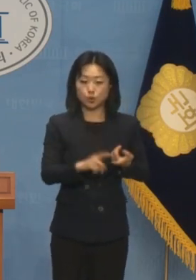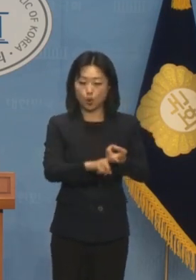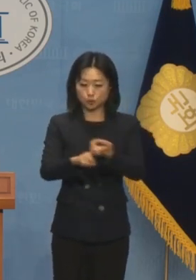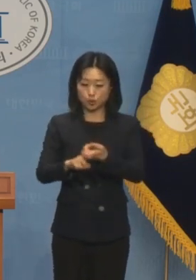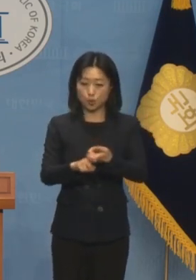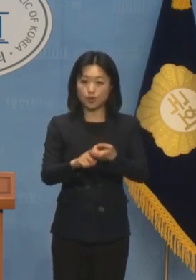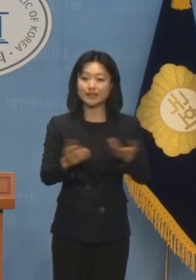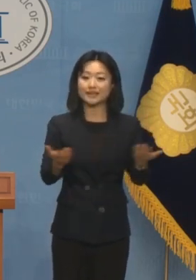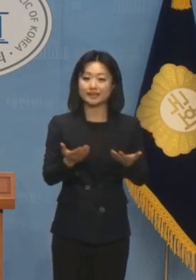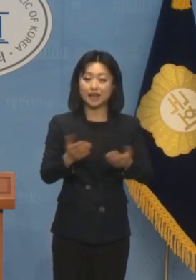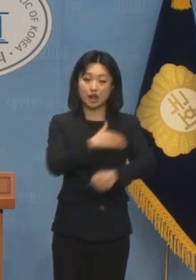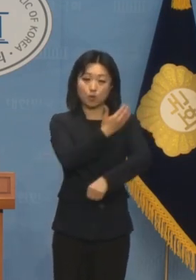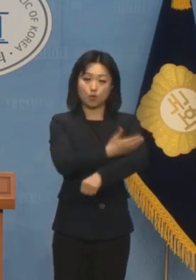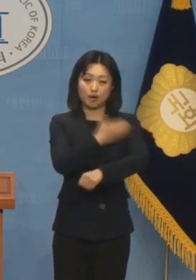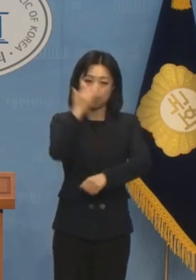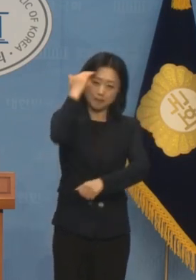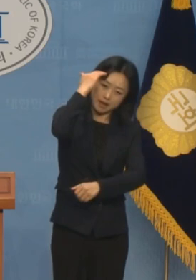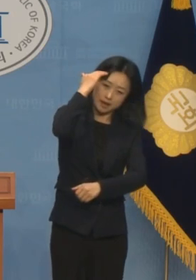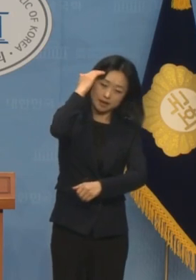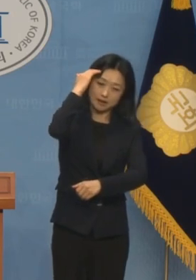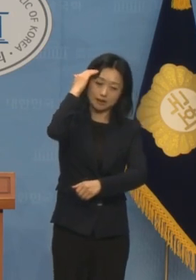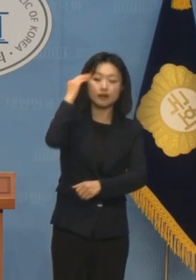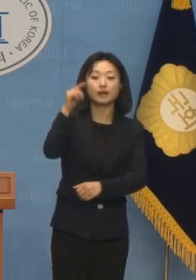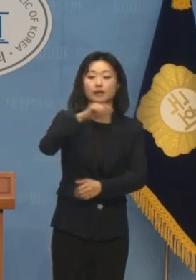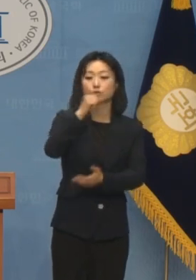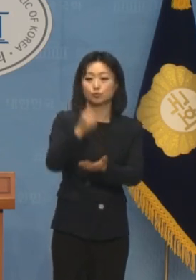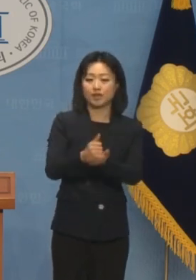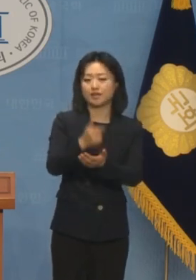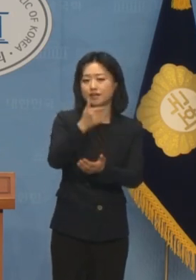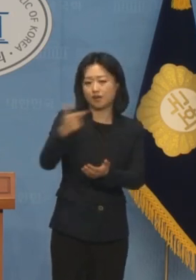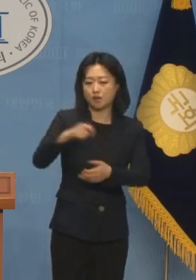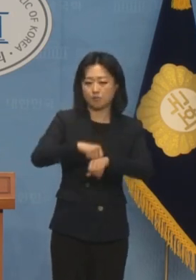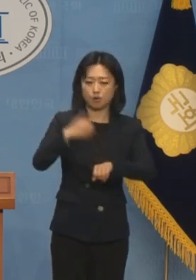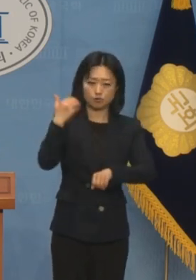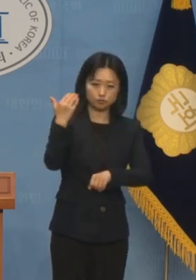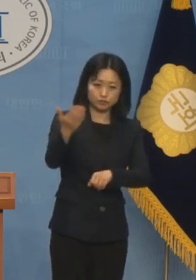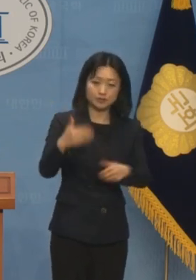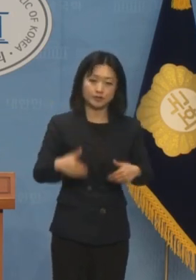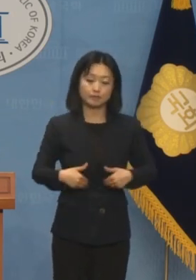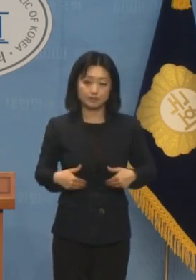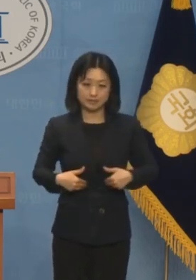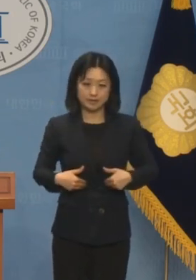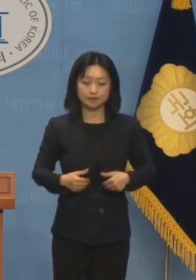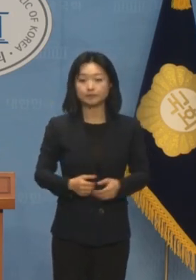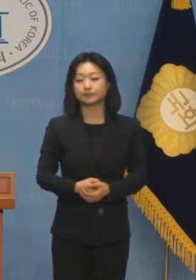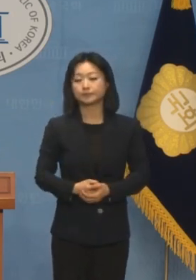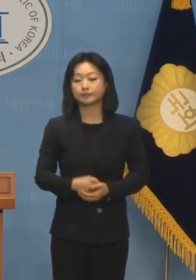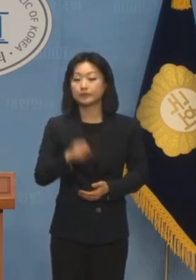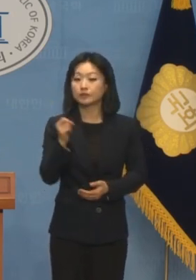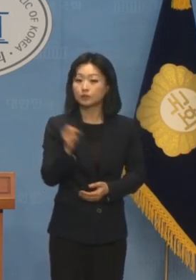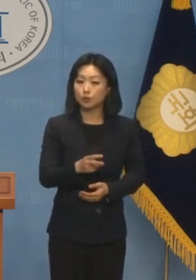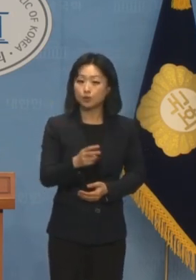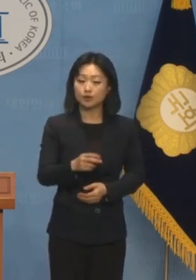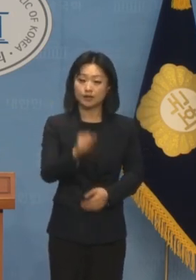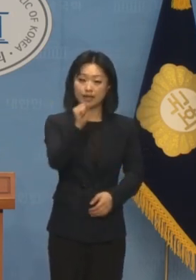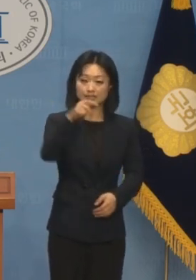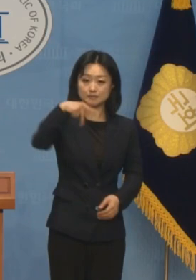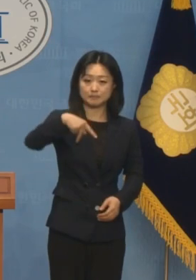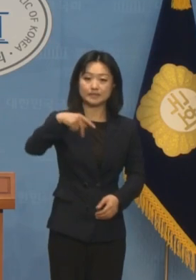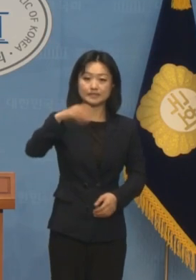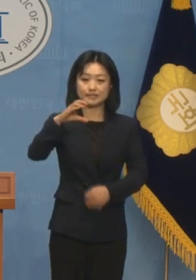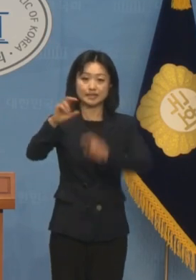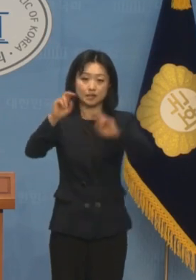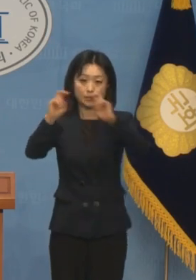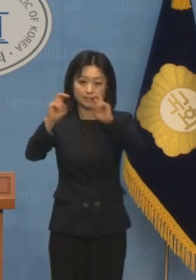권리를 침해한 악질적인 범법 행위는 엄벌로 다스려야 마땅합니다. 이와 함께 SPC